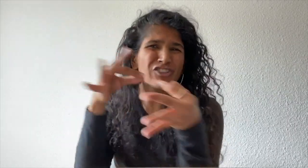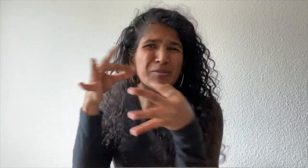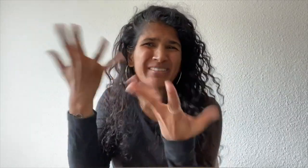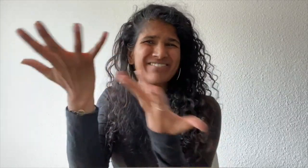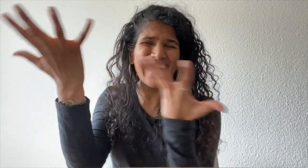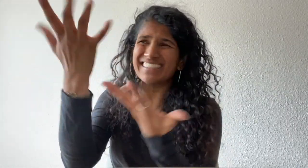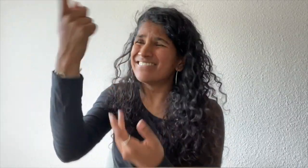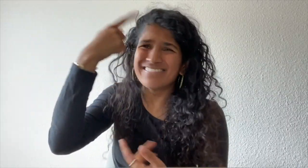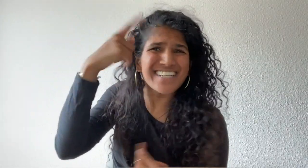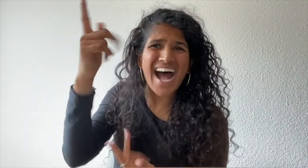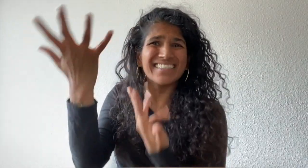Sie hingegen musste es ertragen.